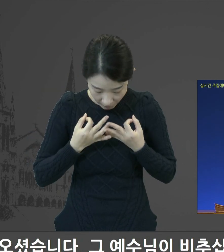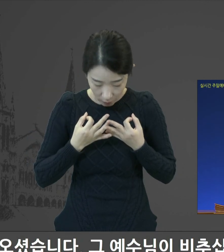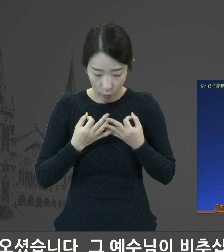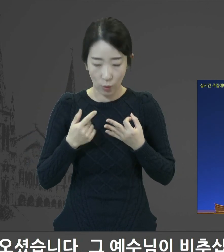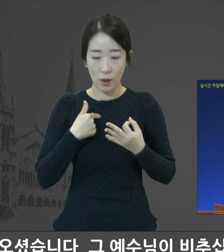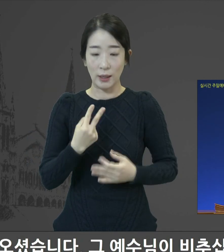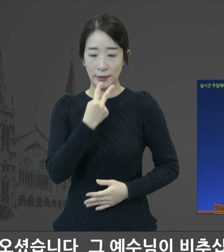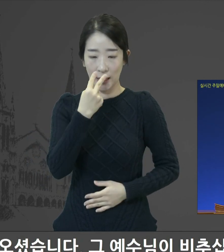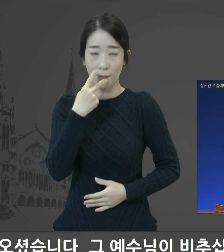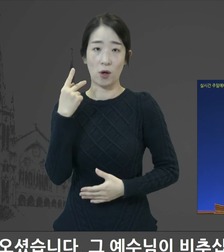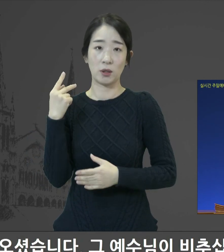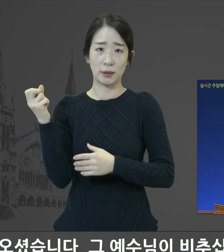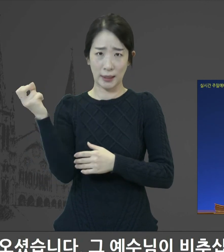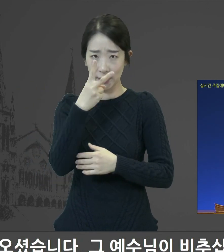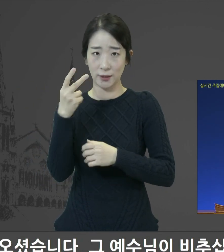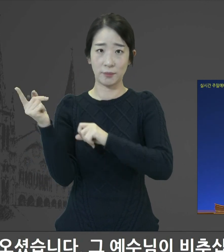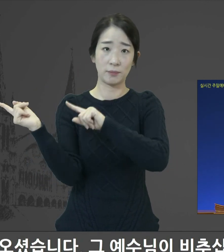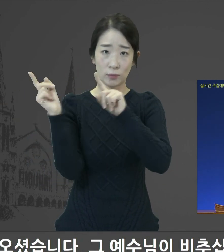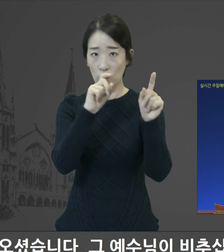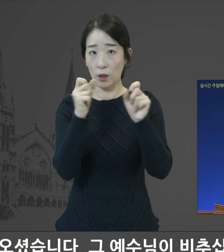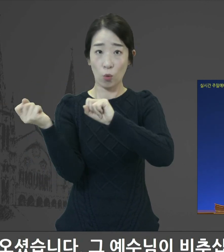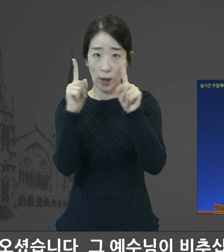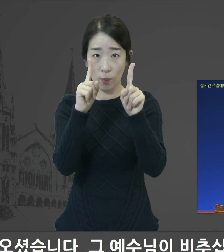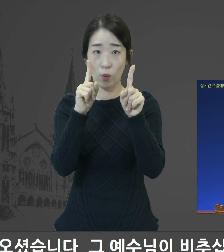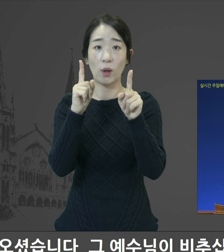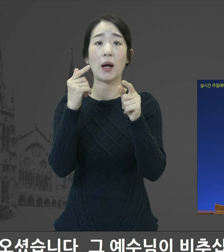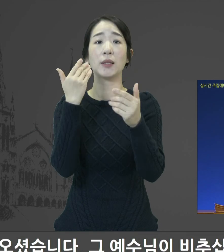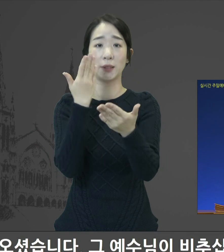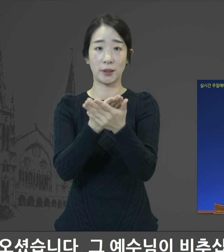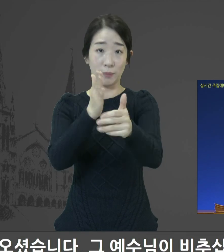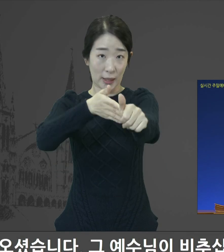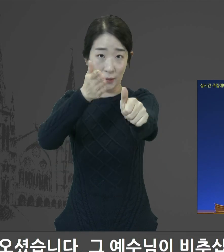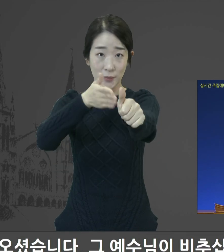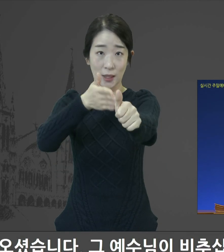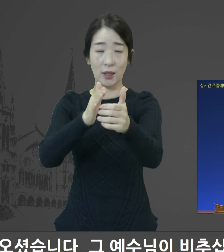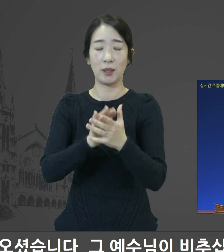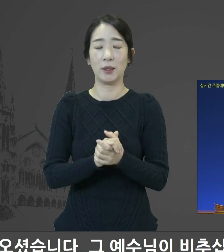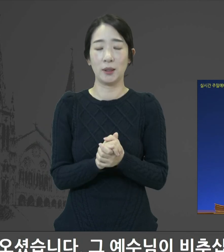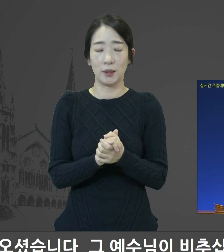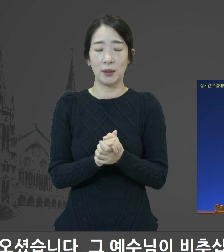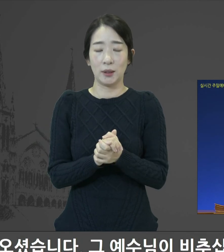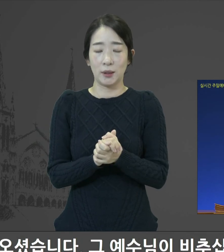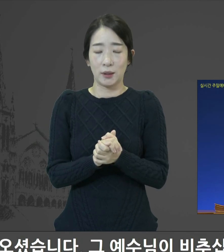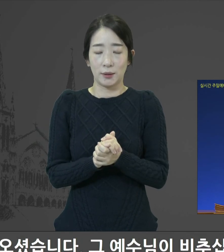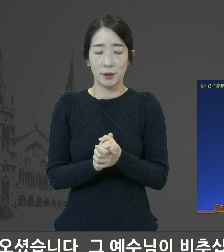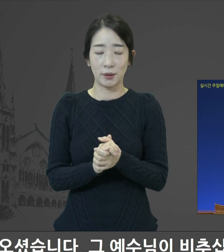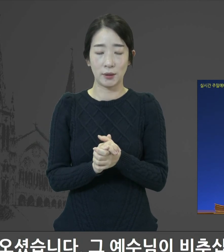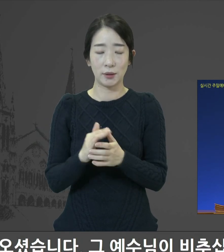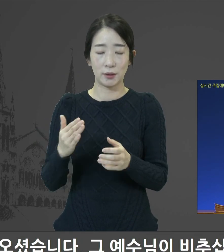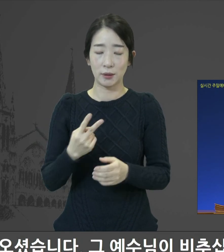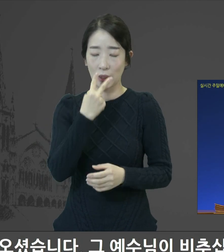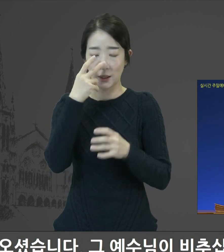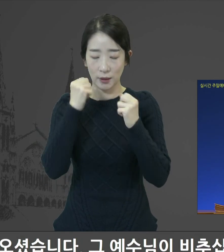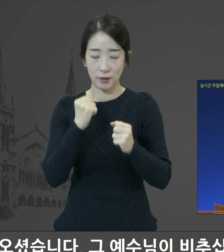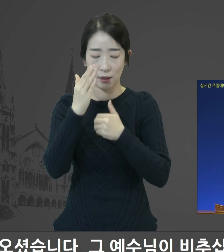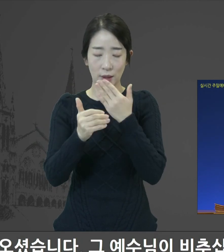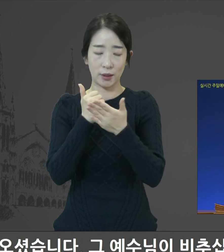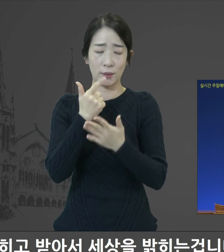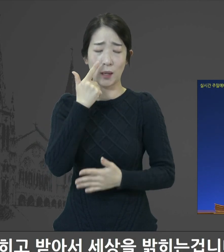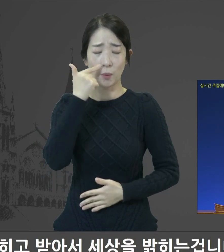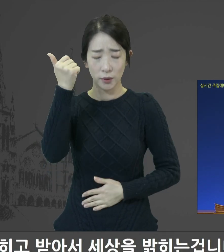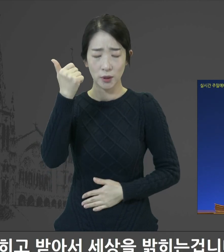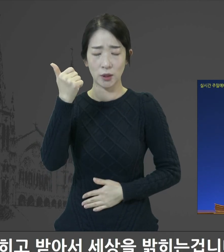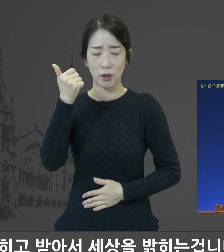회복하는 우리 모두 되기를 주의 이름으로 축원합니다. 살아계신 아버지 하나님, 생명의 빛을